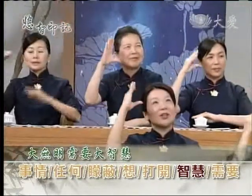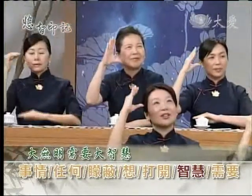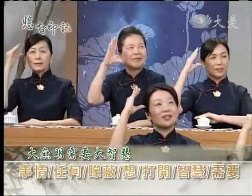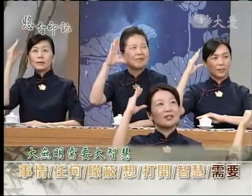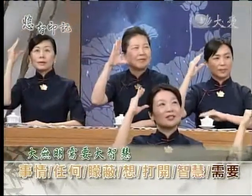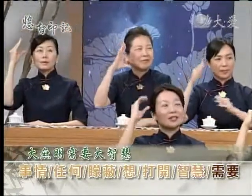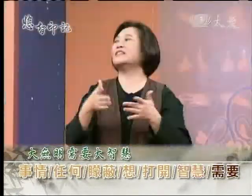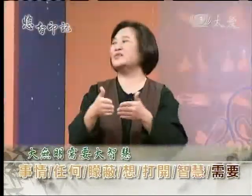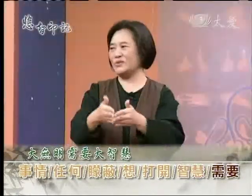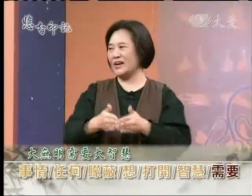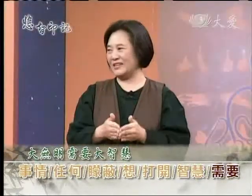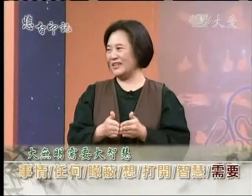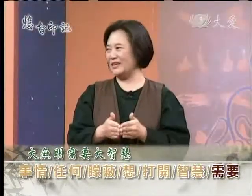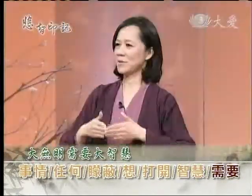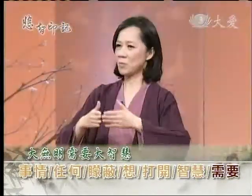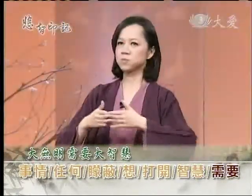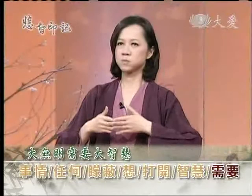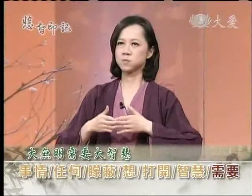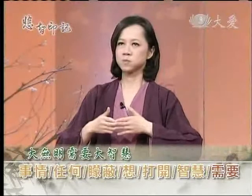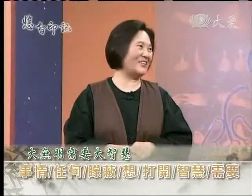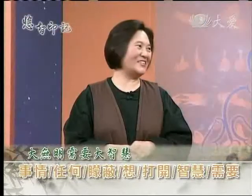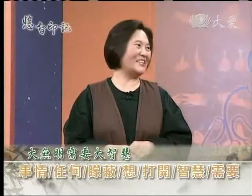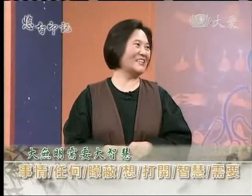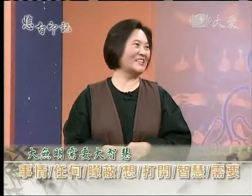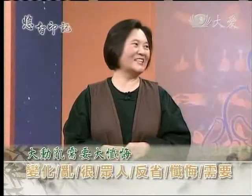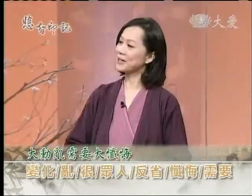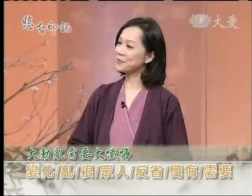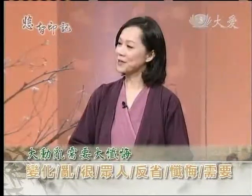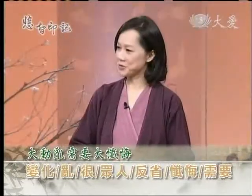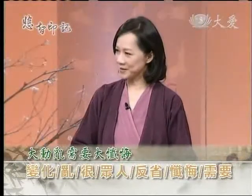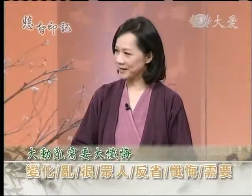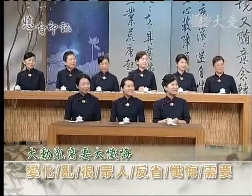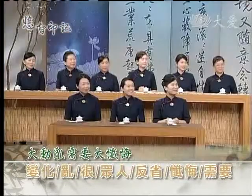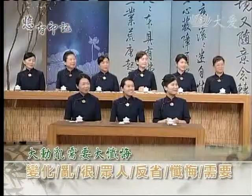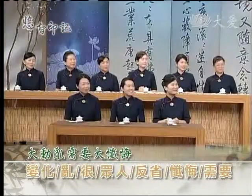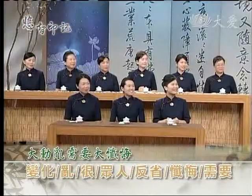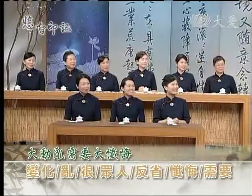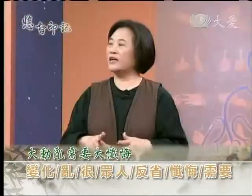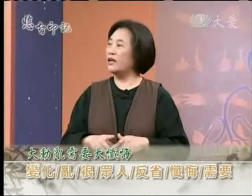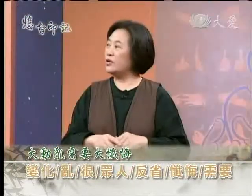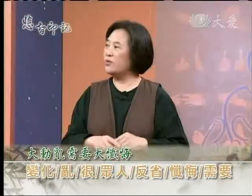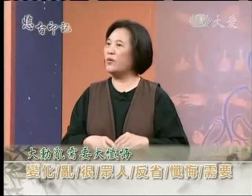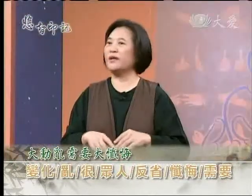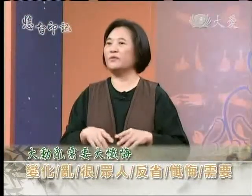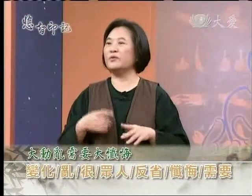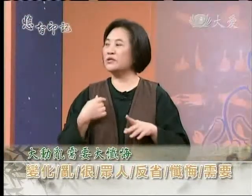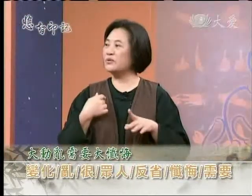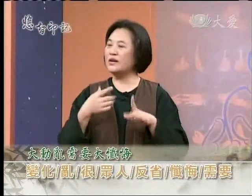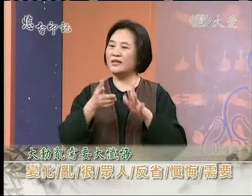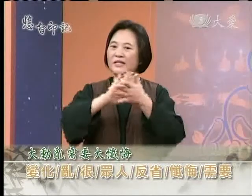么多，然后是需要的。 那接着是大动乱需要大忏悔， 大智慧动乱我们会说它是一